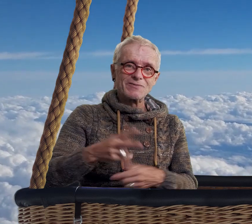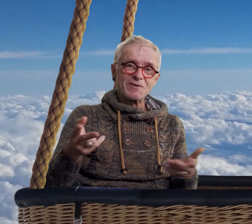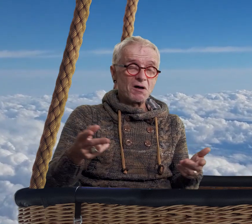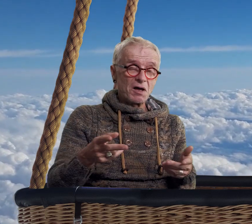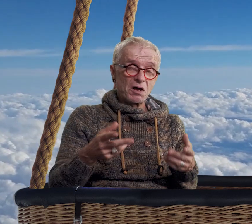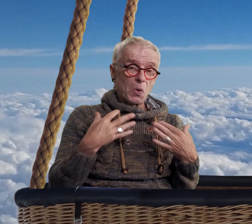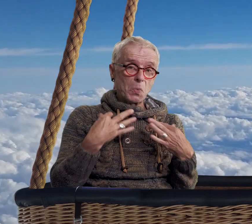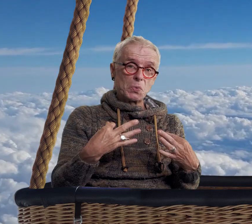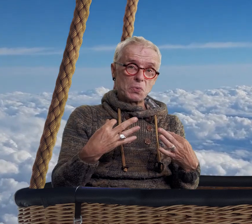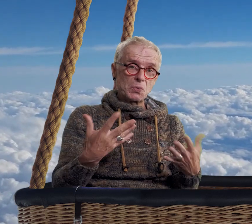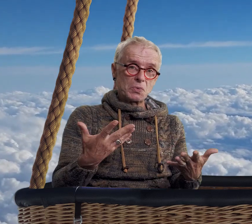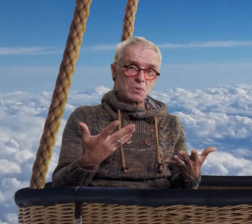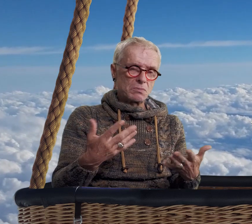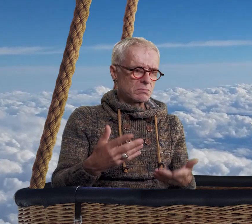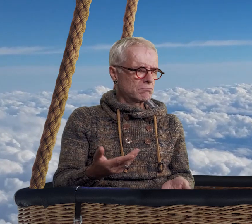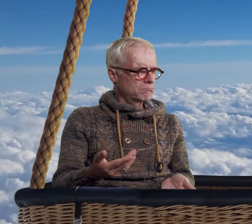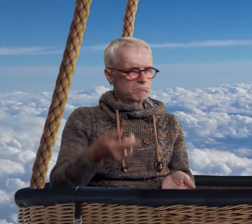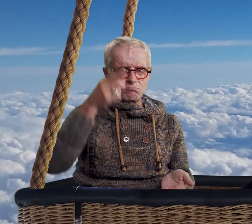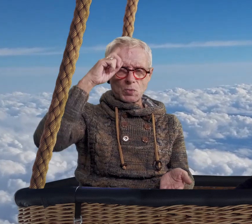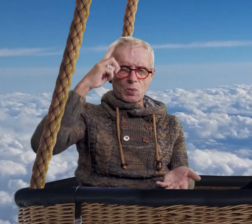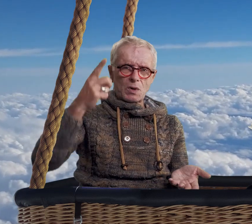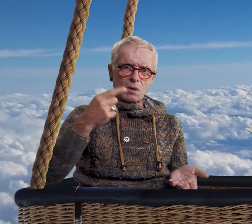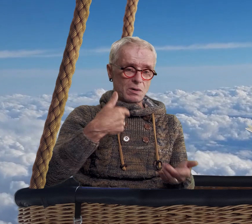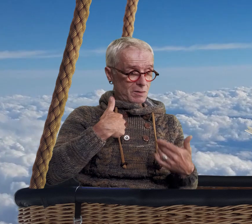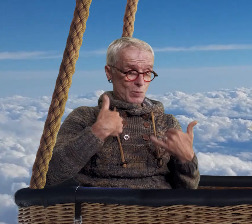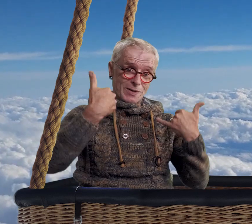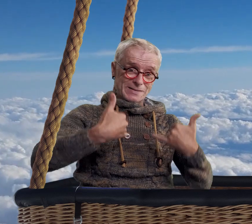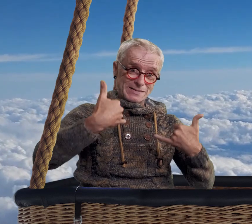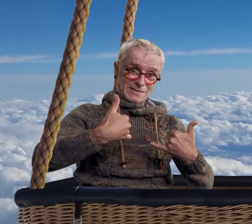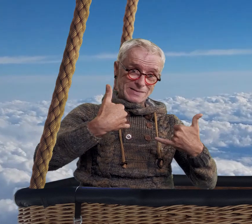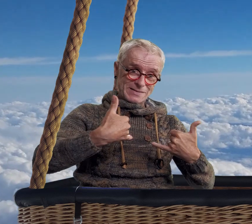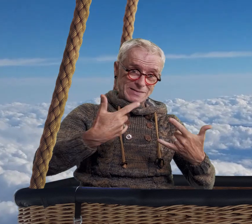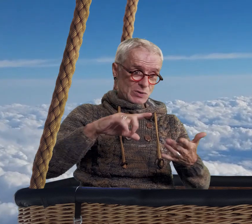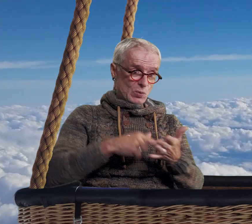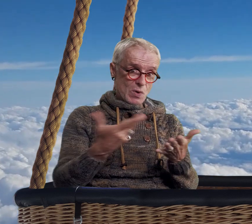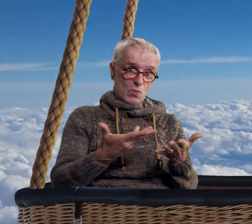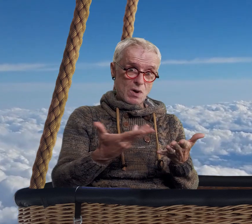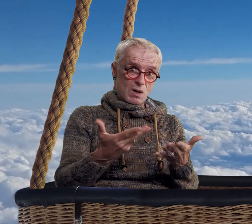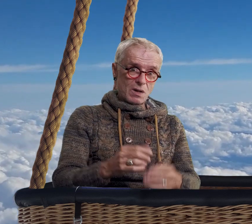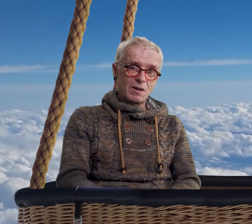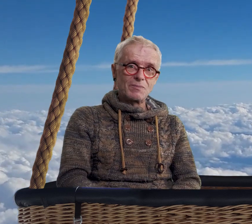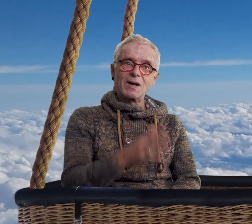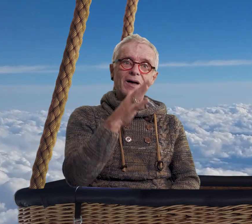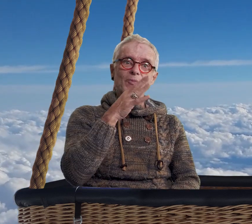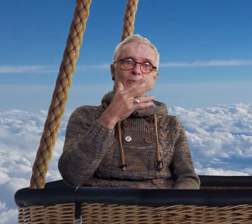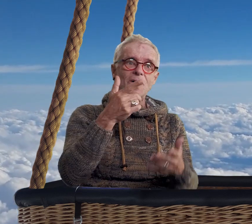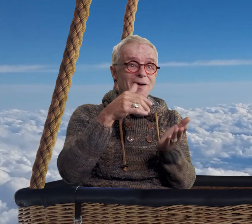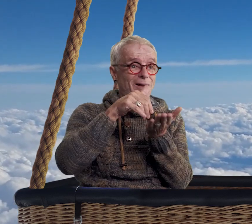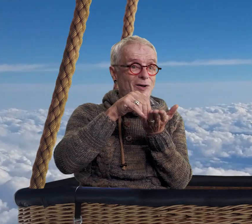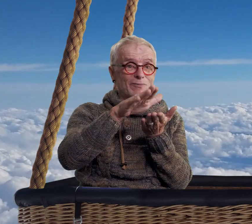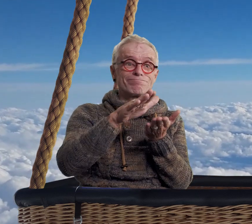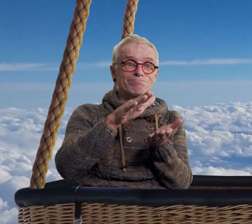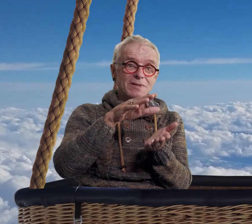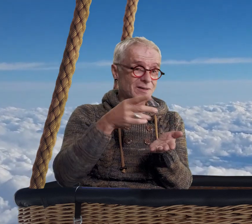flègme. « De quel droit ? » Suis-je ici ? » Du droit que me donne l'impossibilité où vous êtes de me renvoyer.